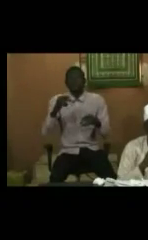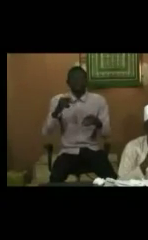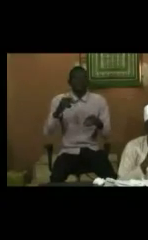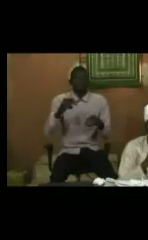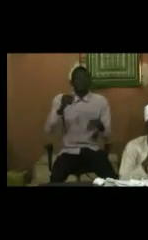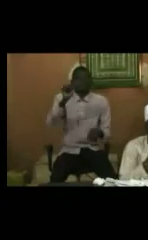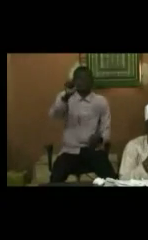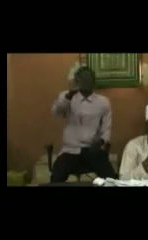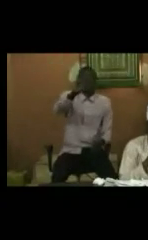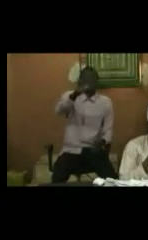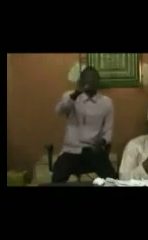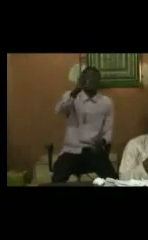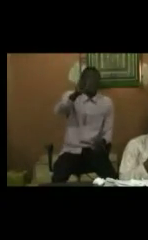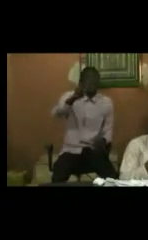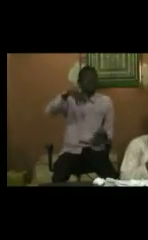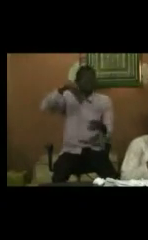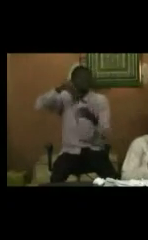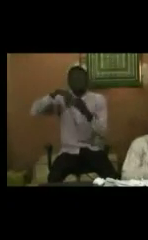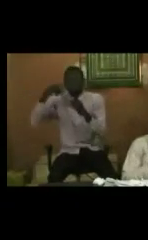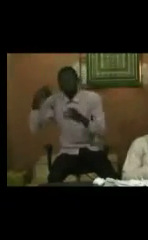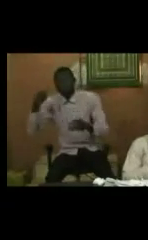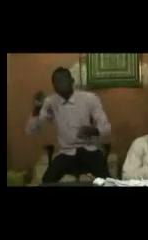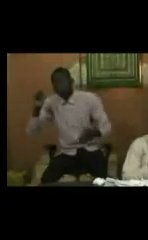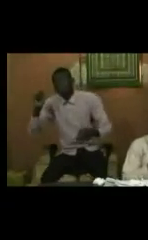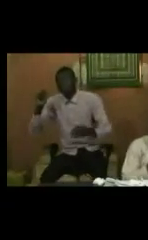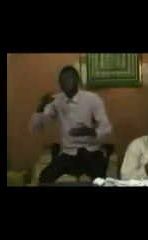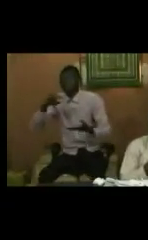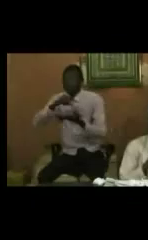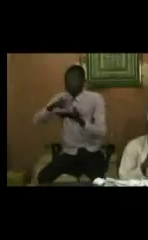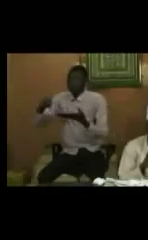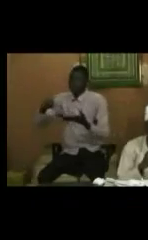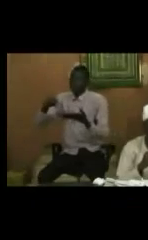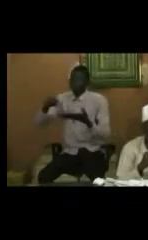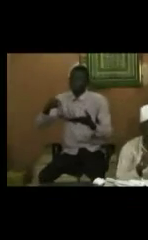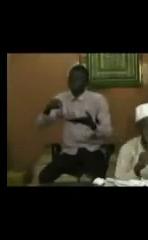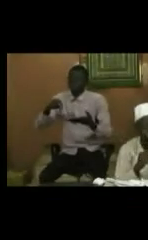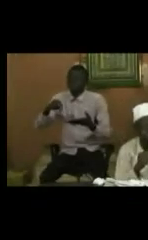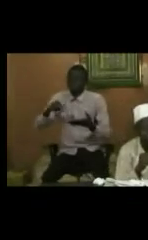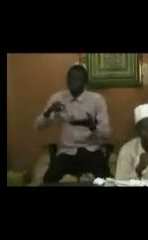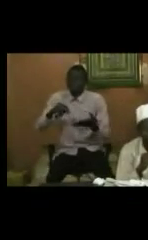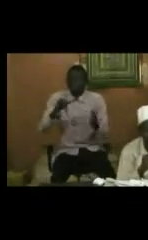olori aya pe Jesu n padabo so ori aya jamu